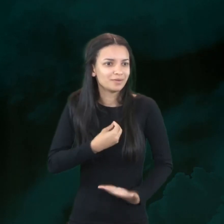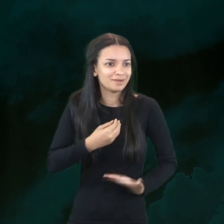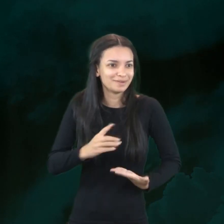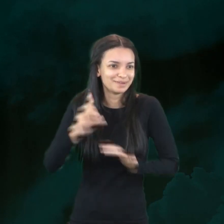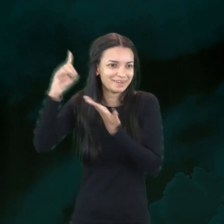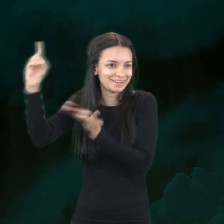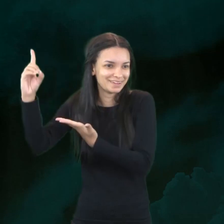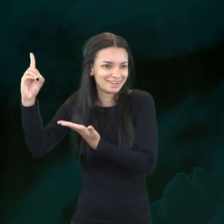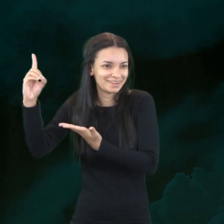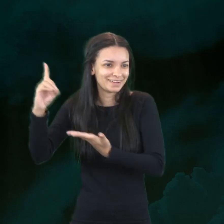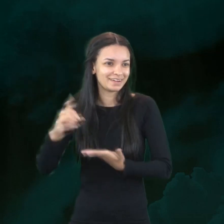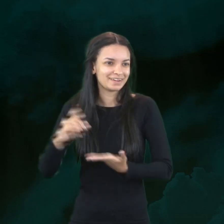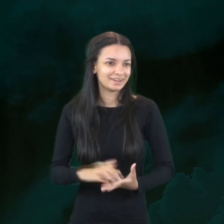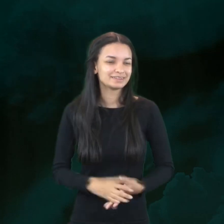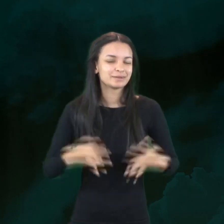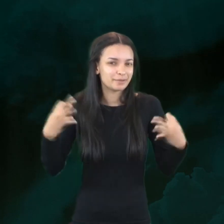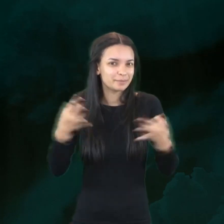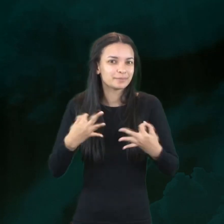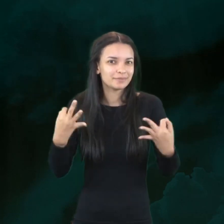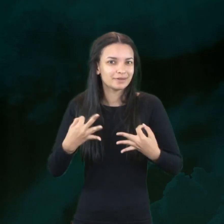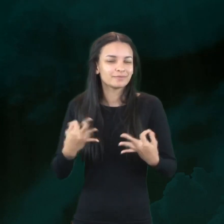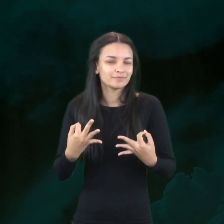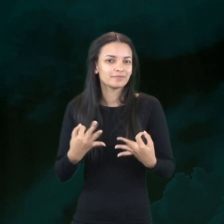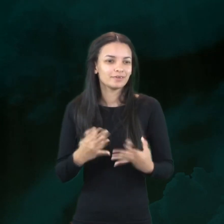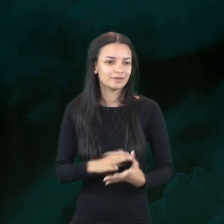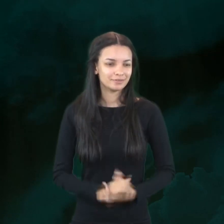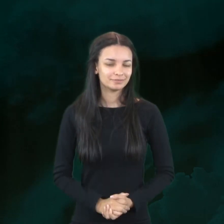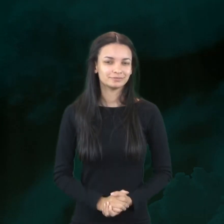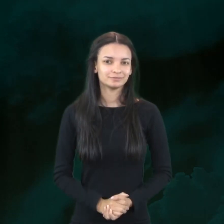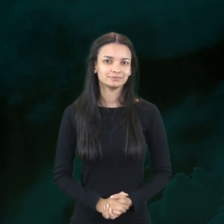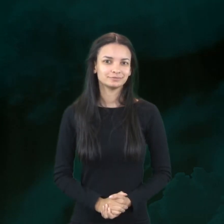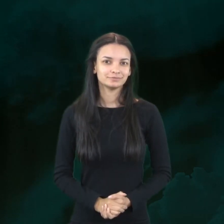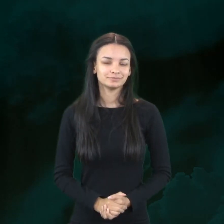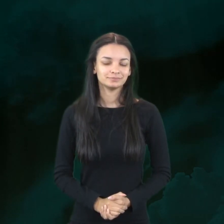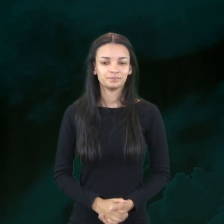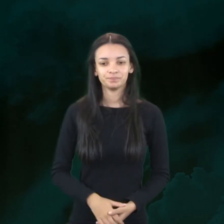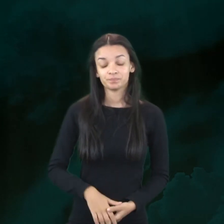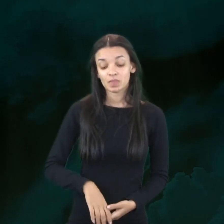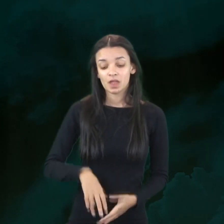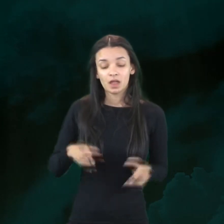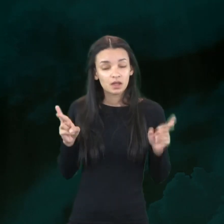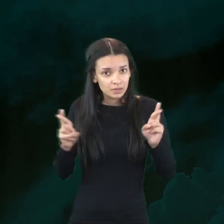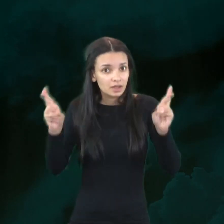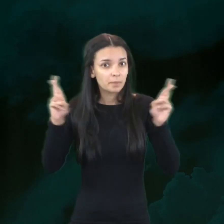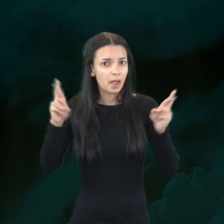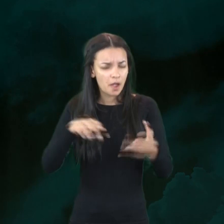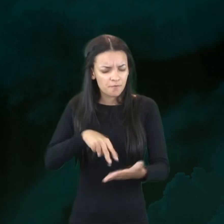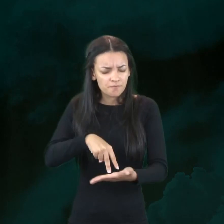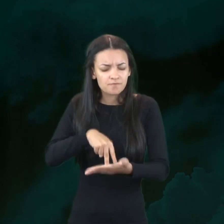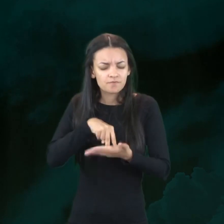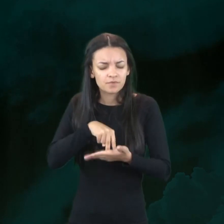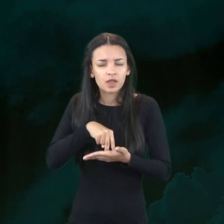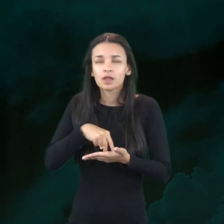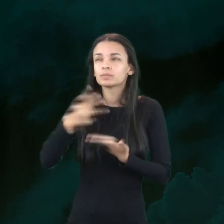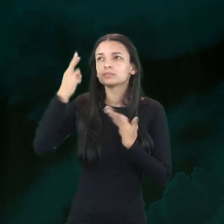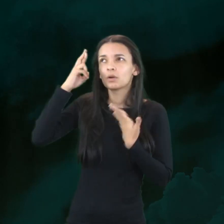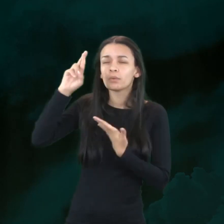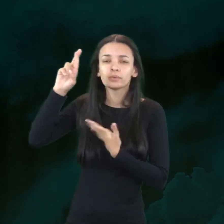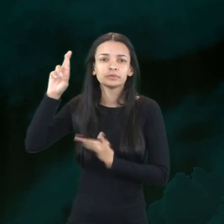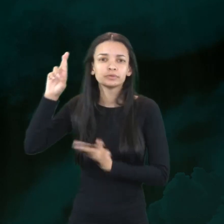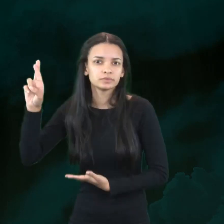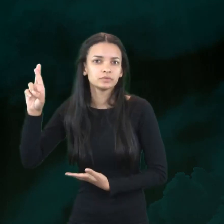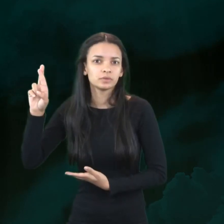tá? Então, no final, da firmeza da vossa esperança em nosso Senhor Jesus Cristo.